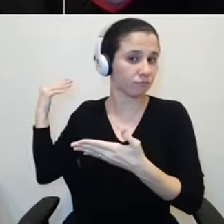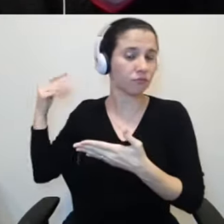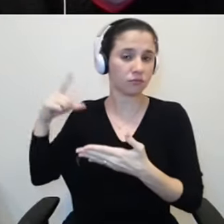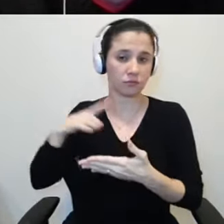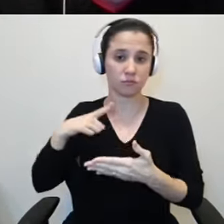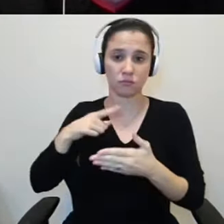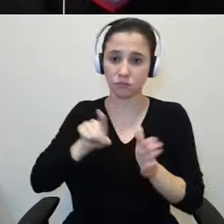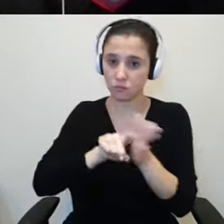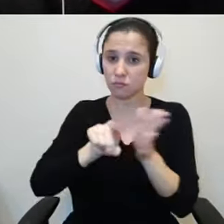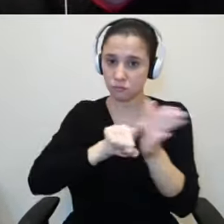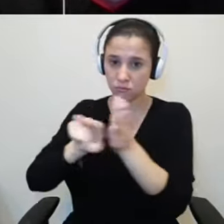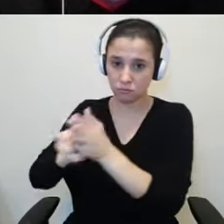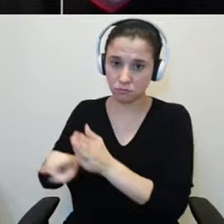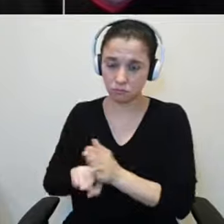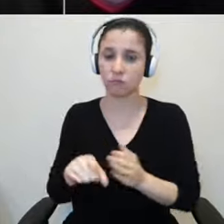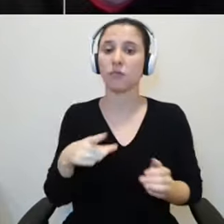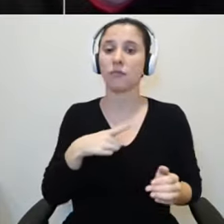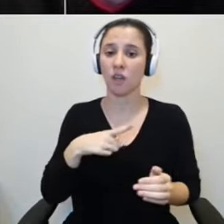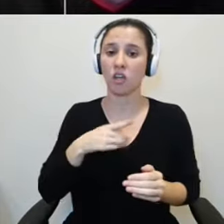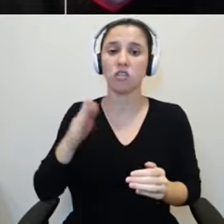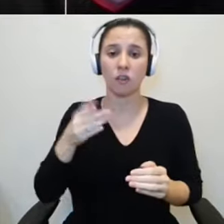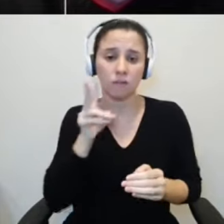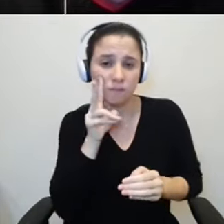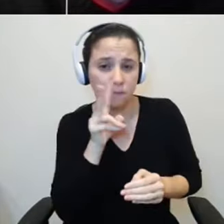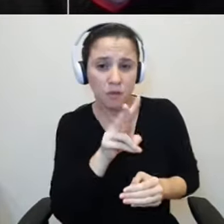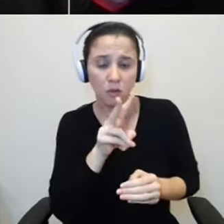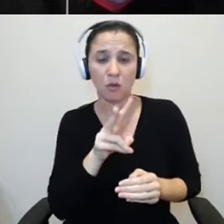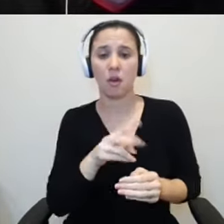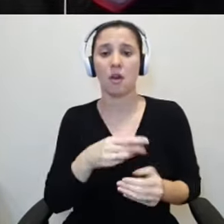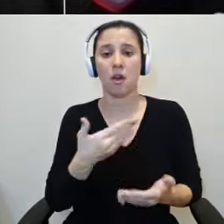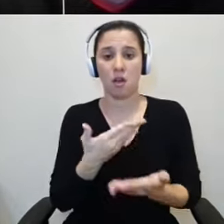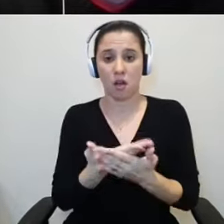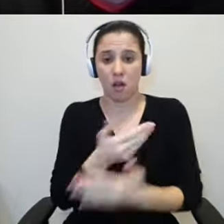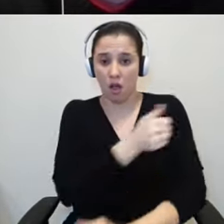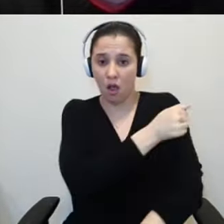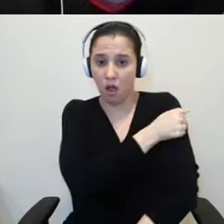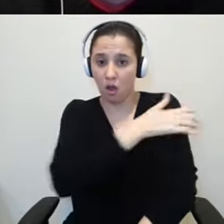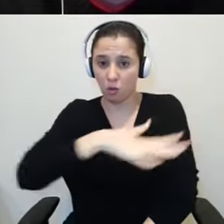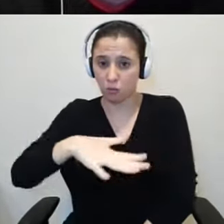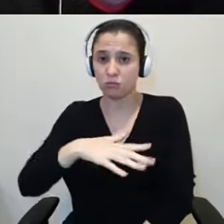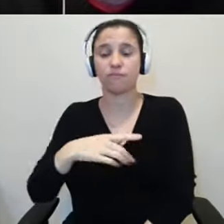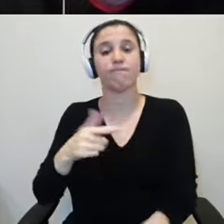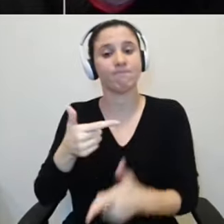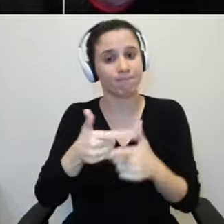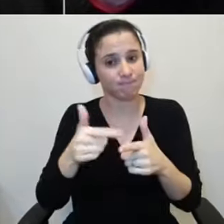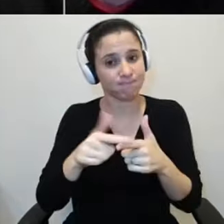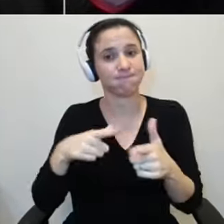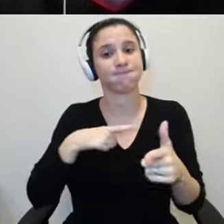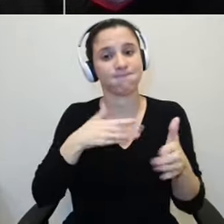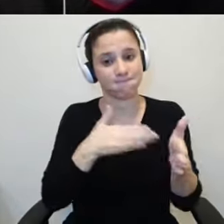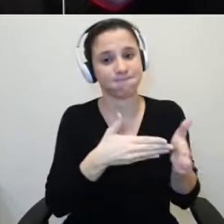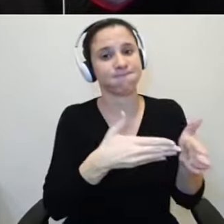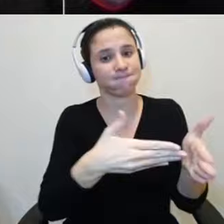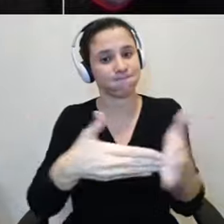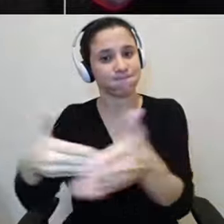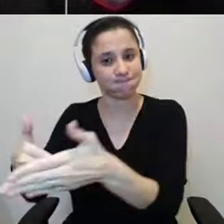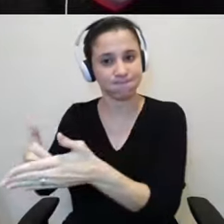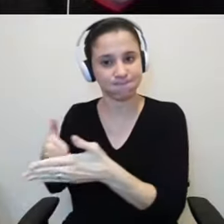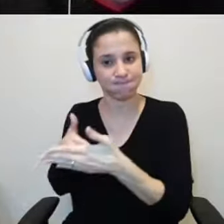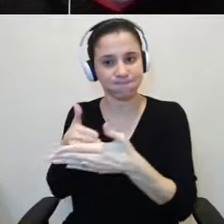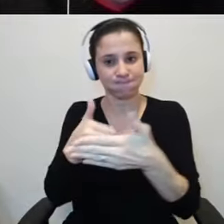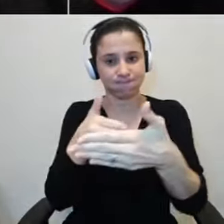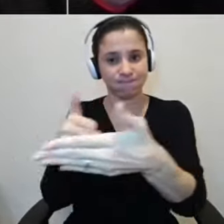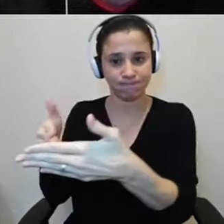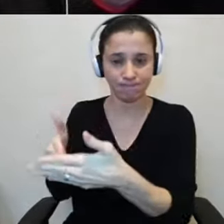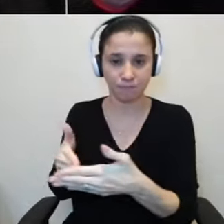temos estudantes que têm problemas de acesso. Então, nós verificamos diversas ações possíveis a serem feitas, que vão ser executadas